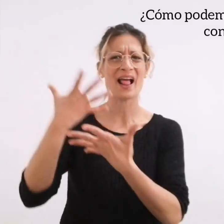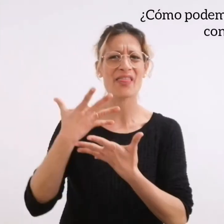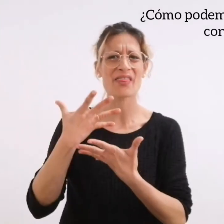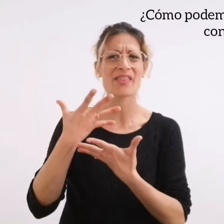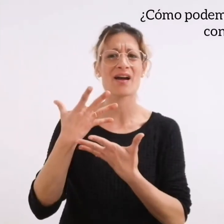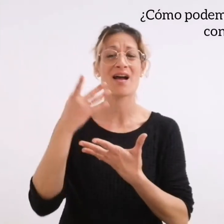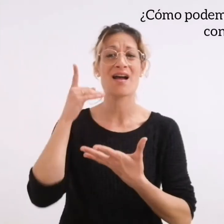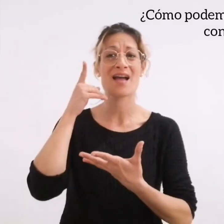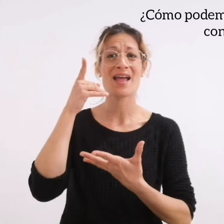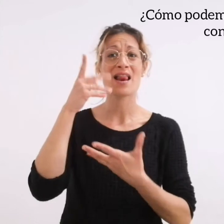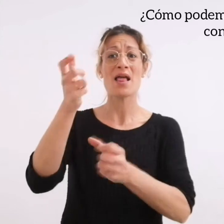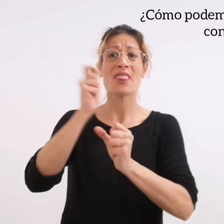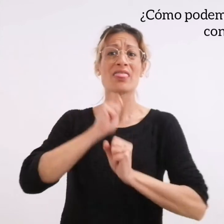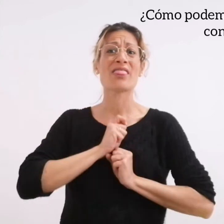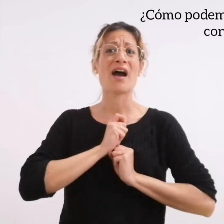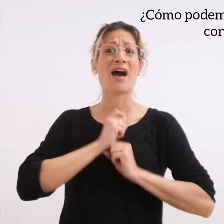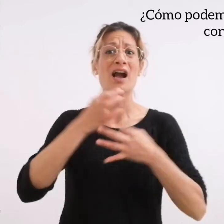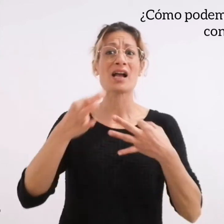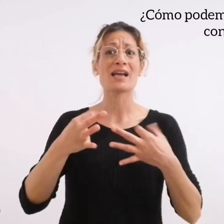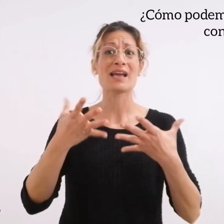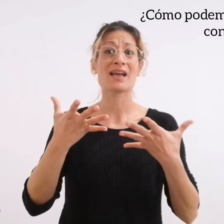nos ha dado un camino.